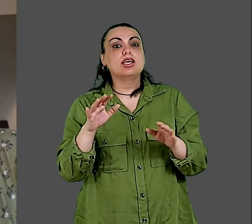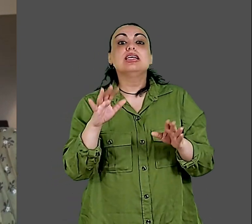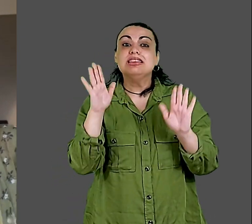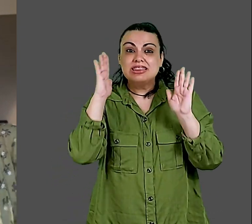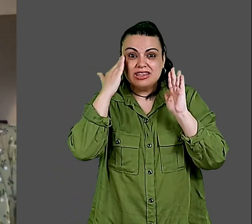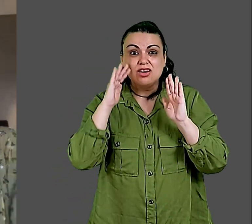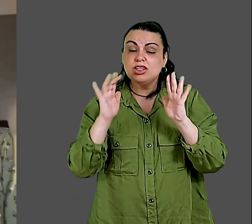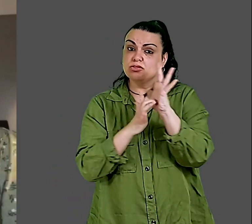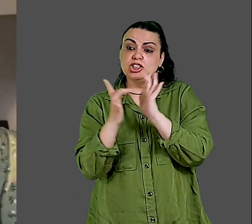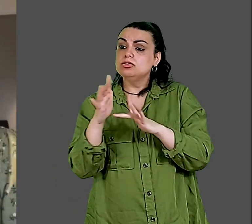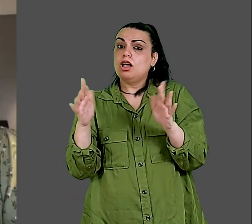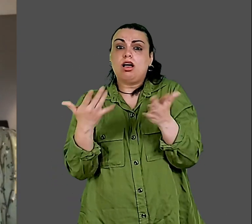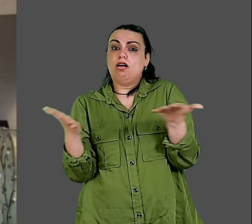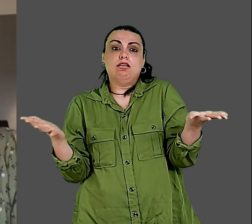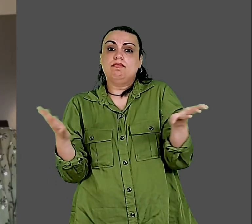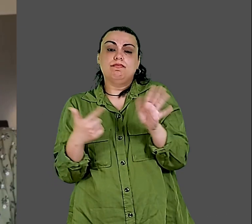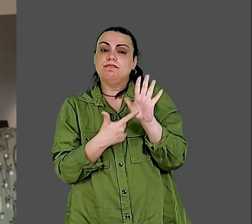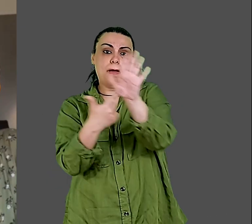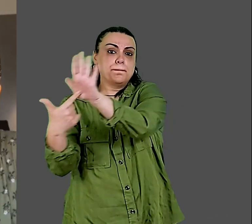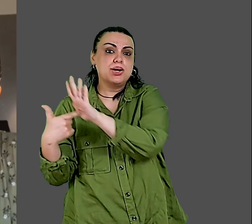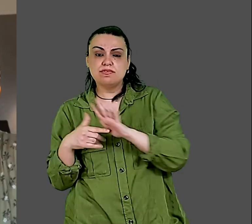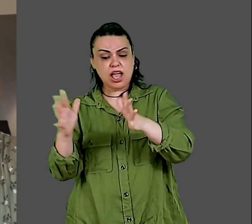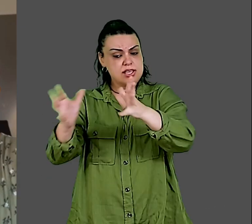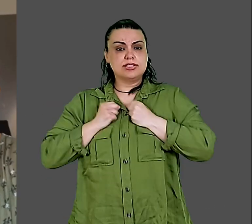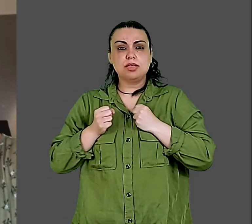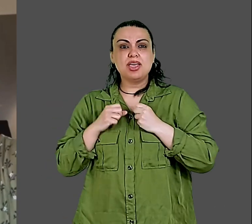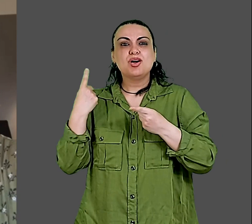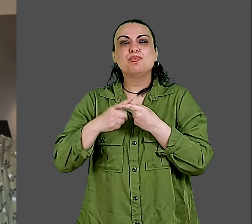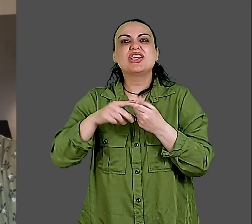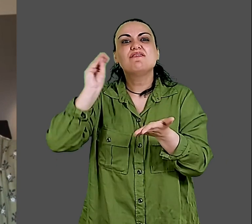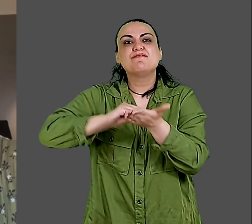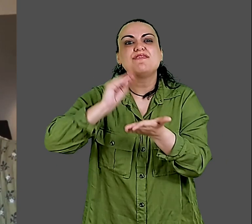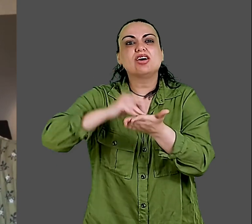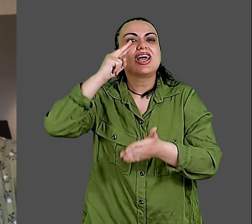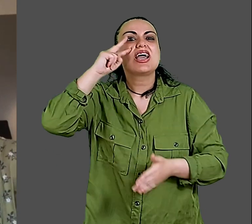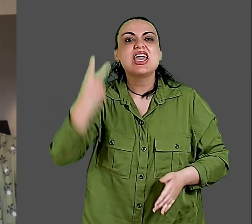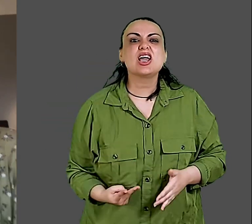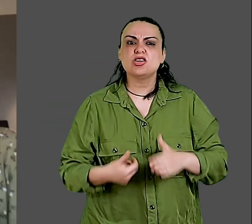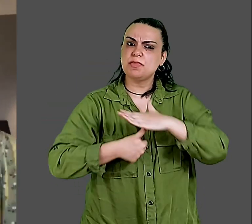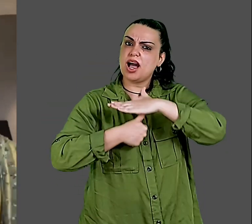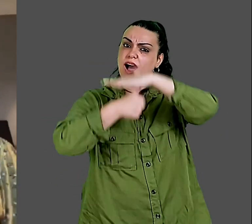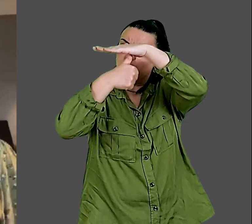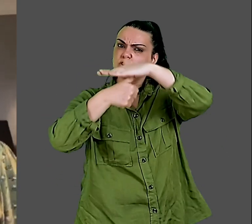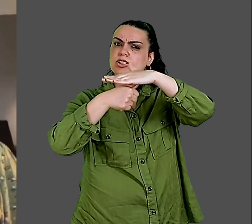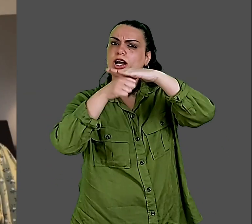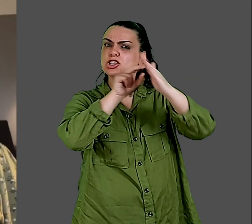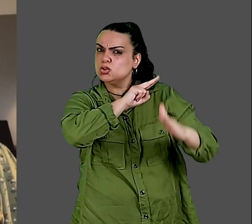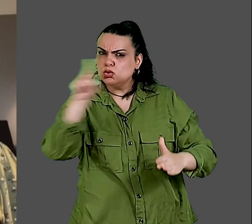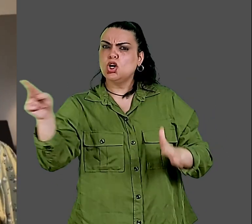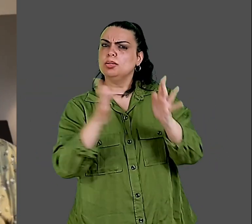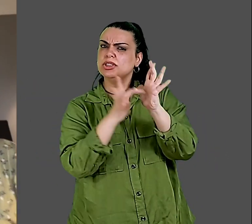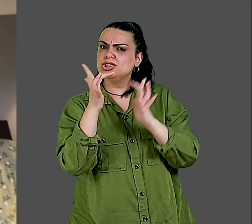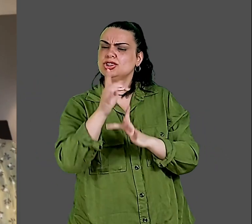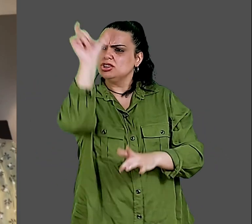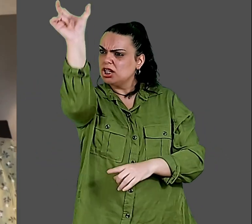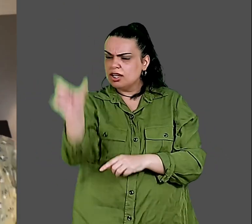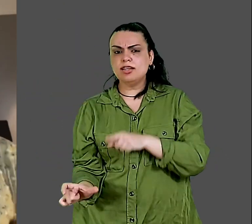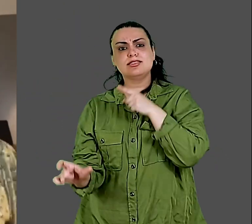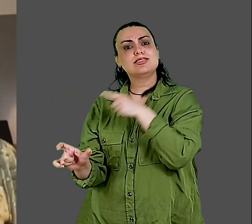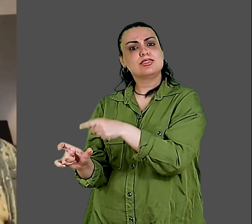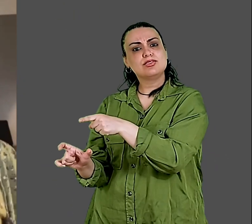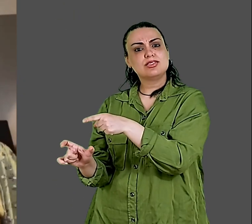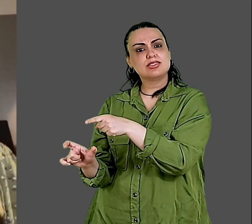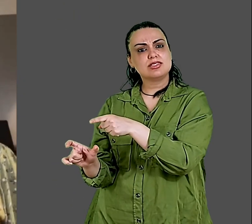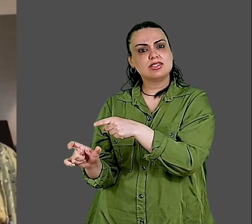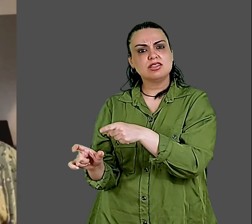receber? Quando eles não demonstram reconhecimento da autoridade do poder de Jesus. É ali que é